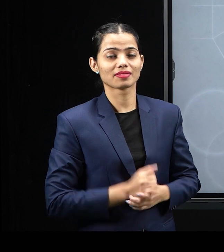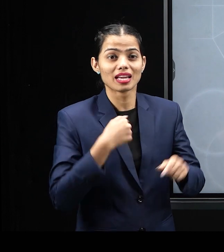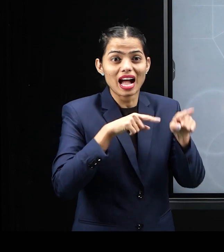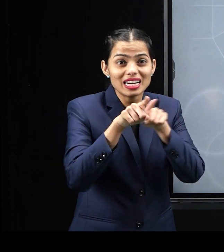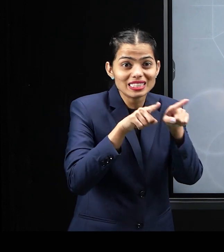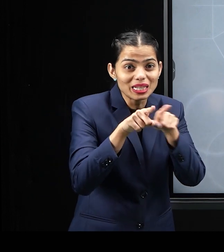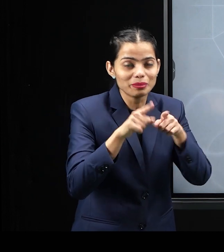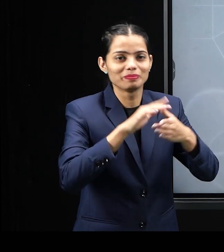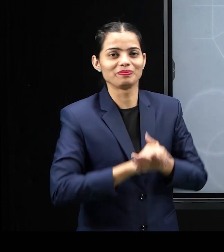ಉದಾಹರಣೆ